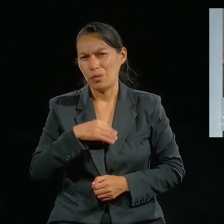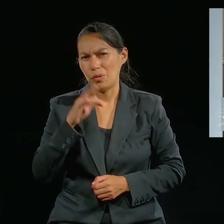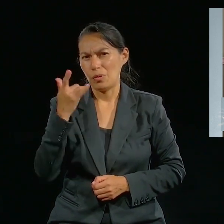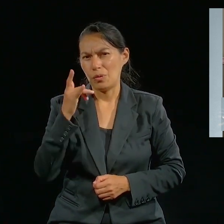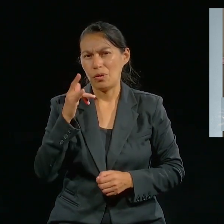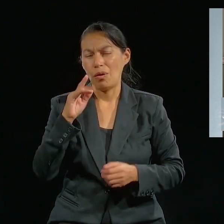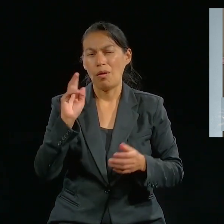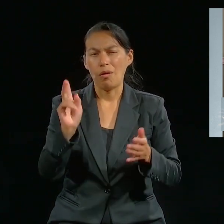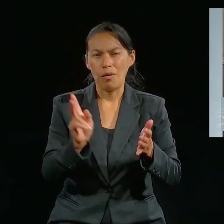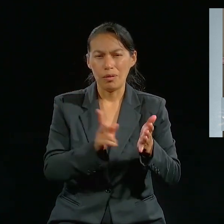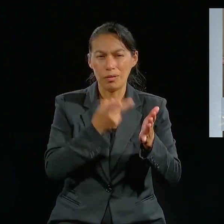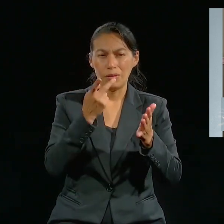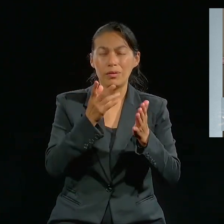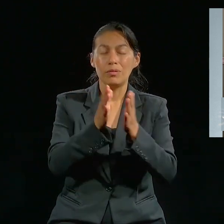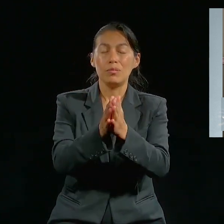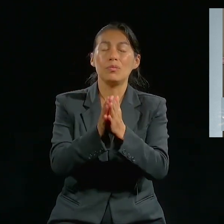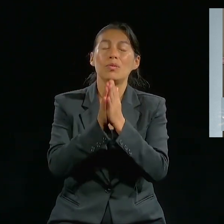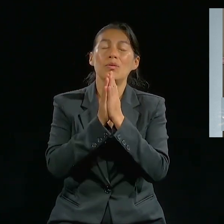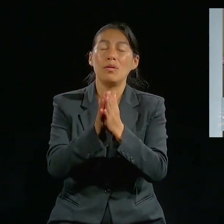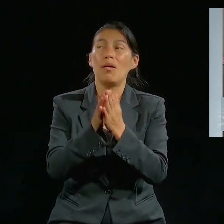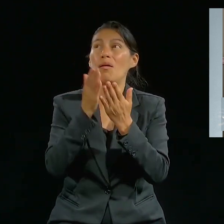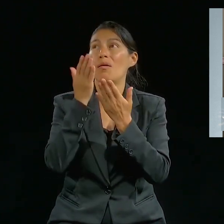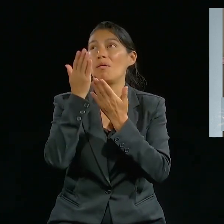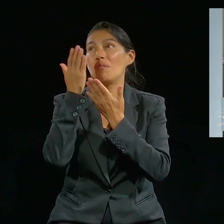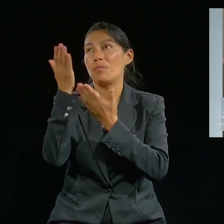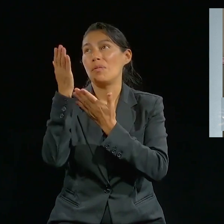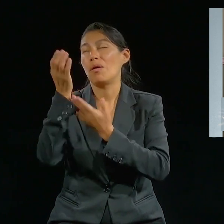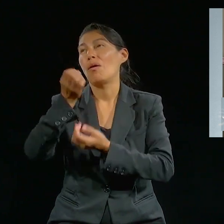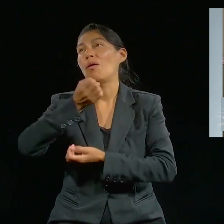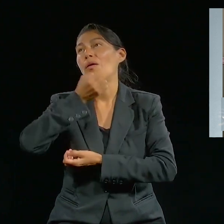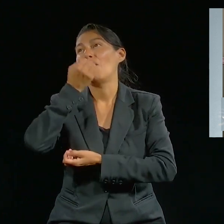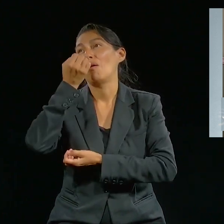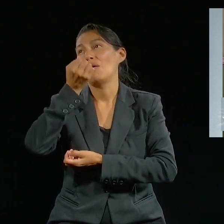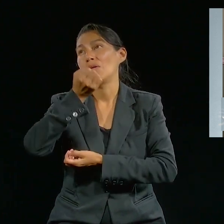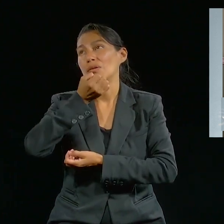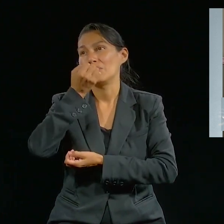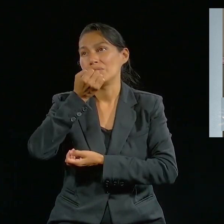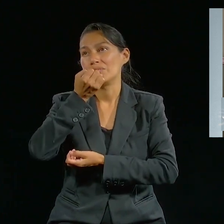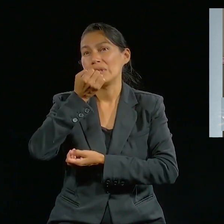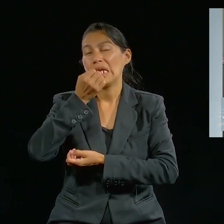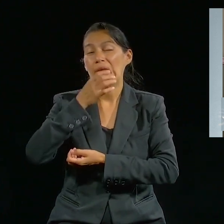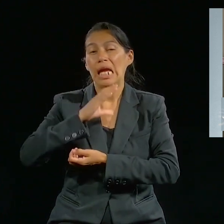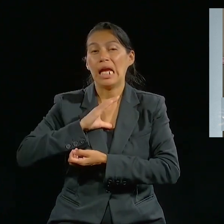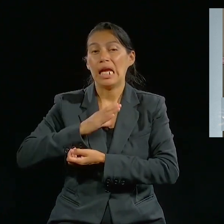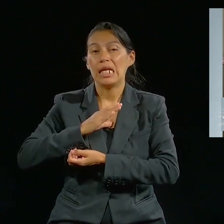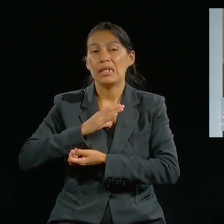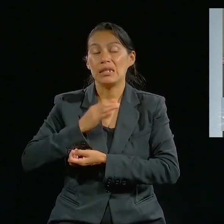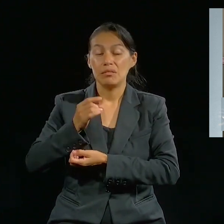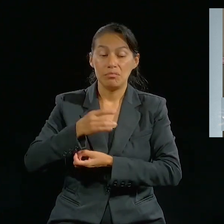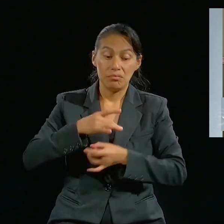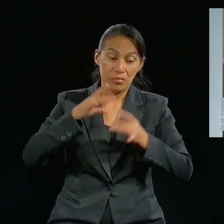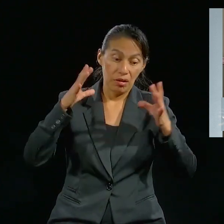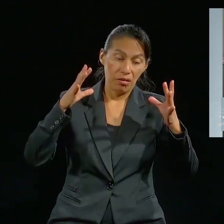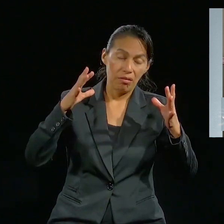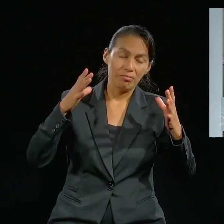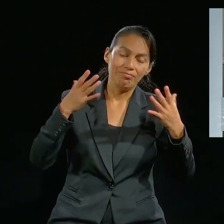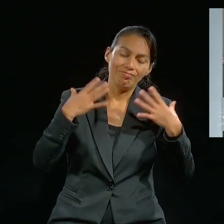nuevamente pido sus oraciones por él porque le volvió el cáncer